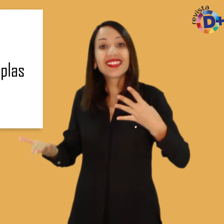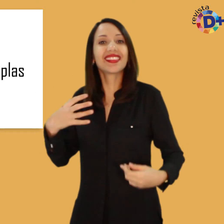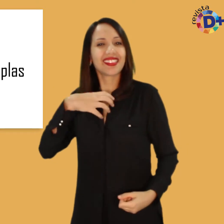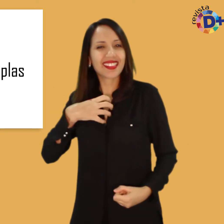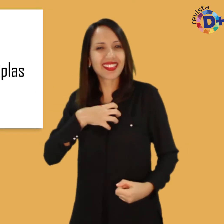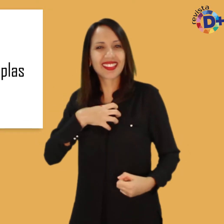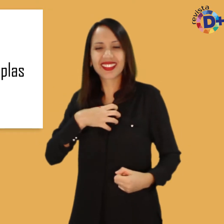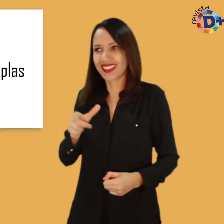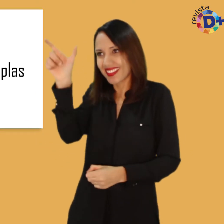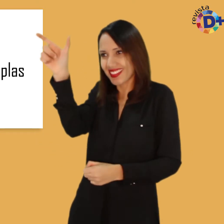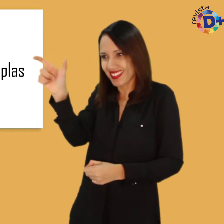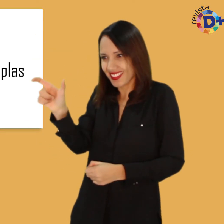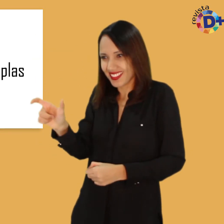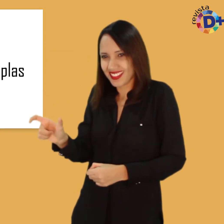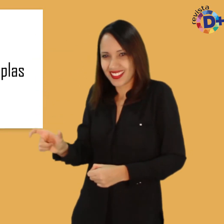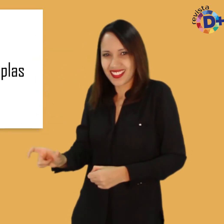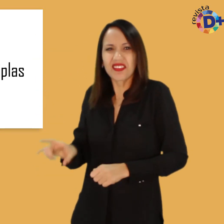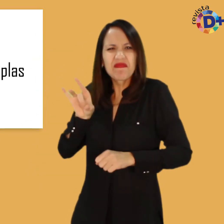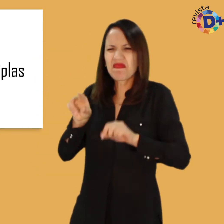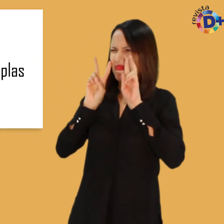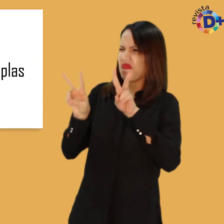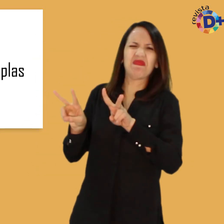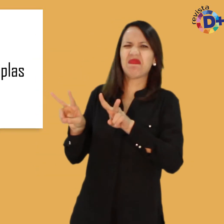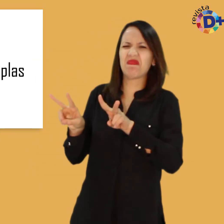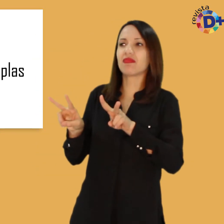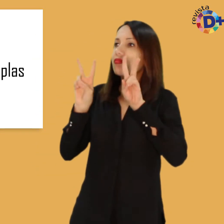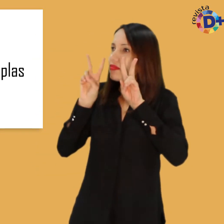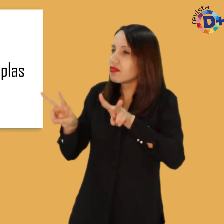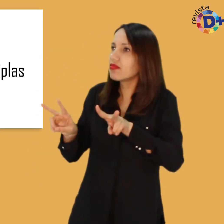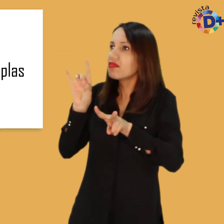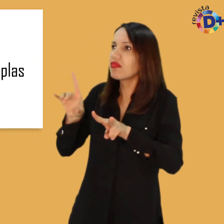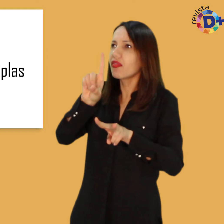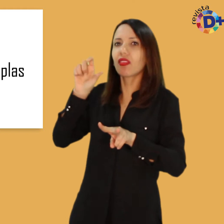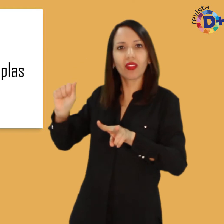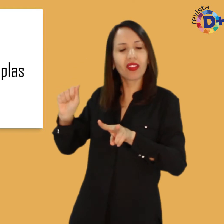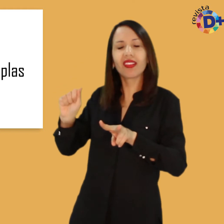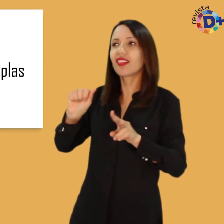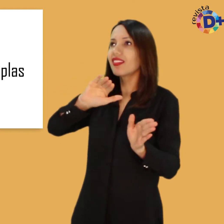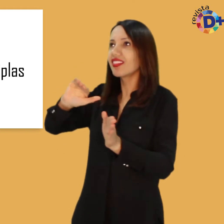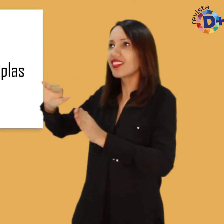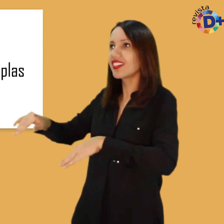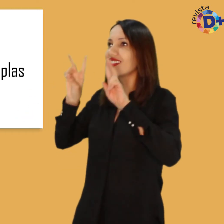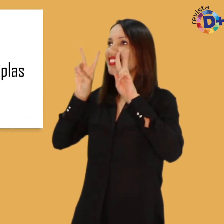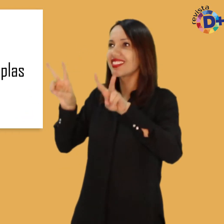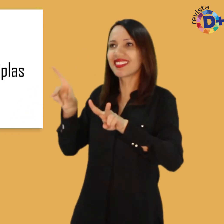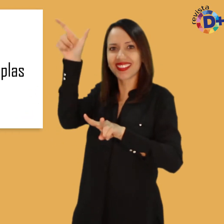esse indivíduo deixa de ser visto apenas como um deficiente auditivo, passando a ser reconhecido como um